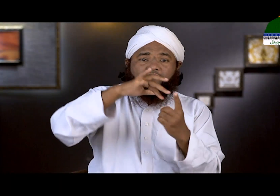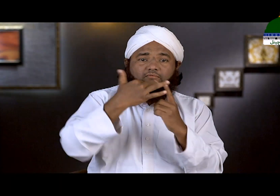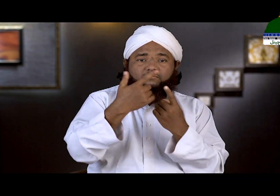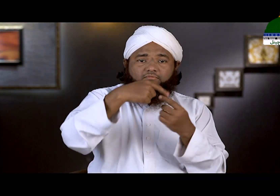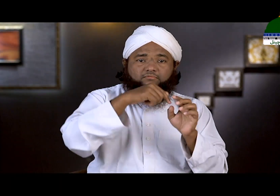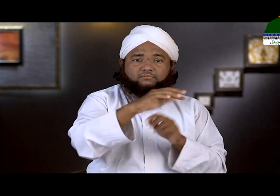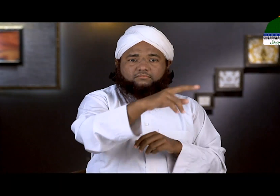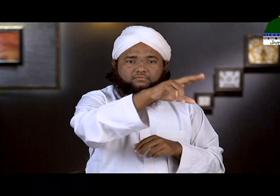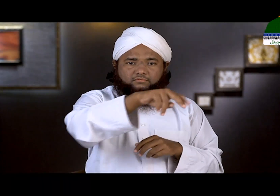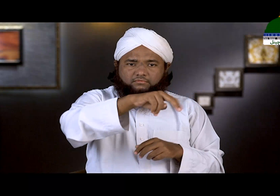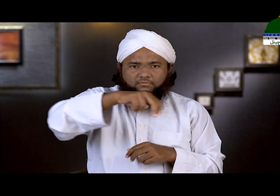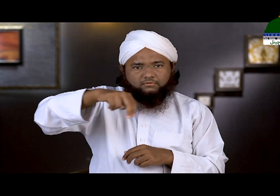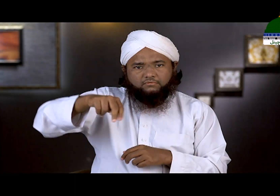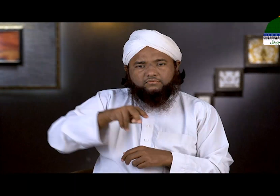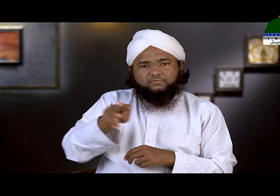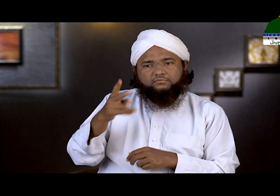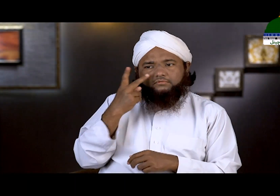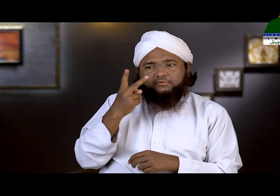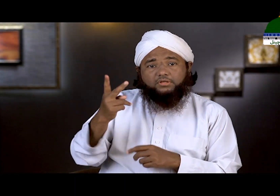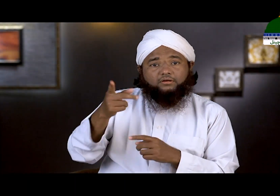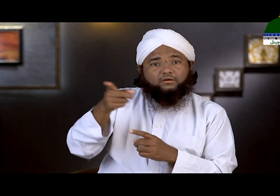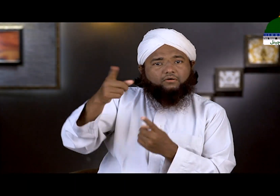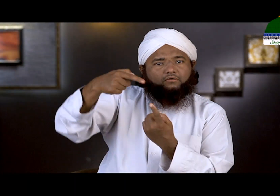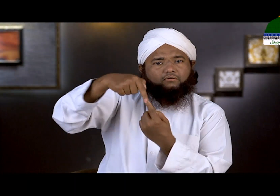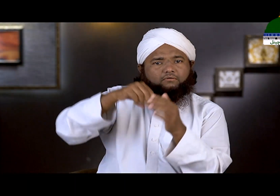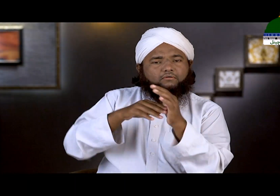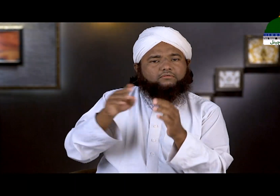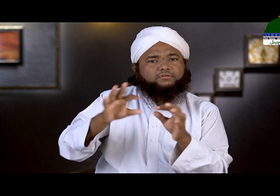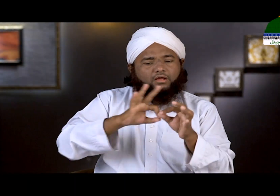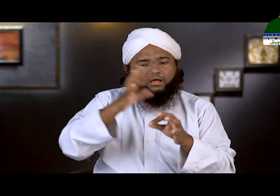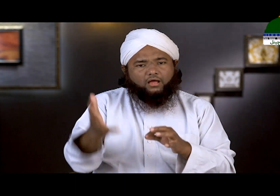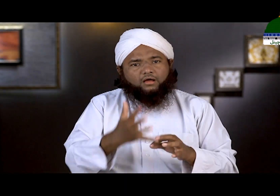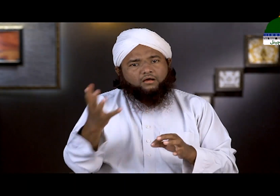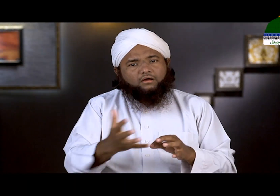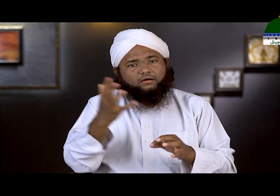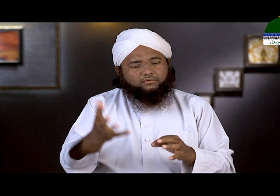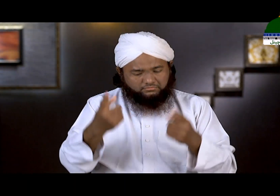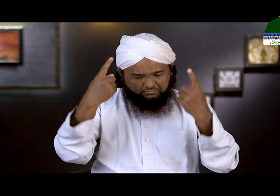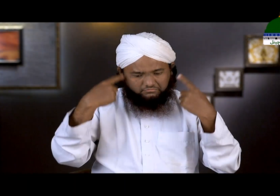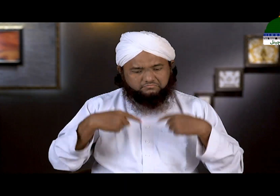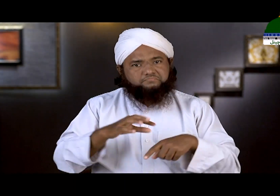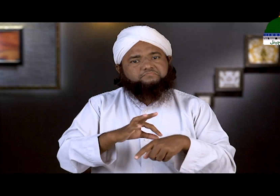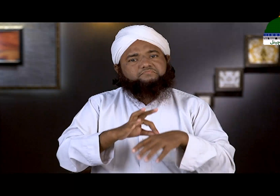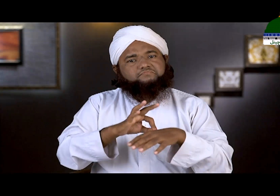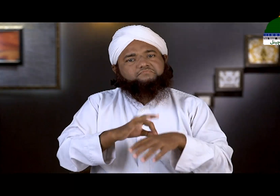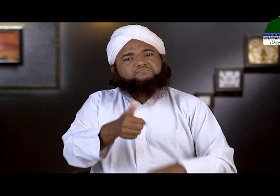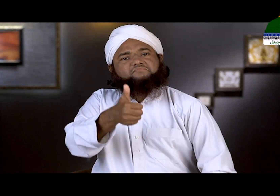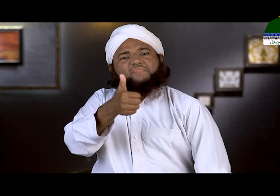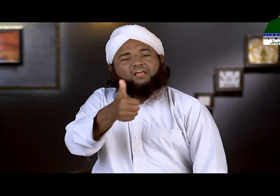علیہ واپس آئے تو دیکھا عبداللہ شاہ رحمت اللہ علیہ بھٹی کے اندر کھڑے ہیں، آگ خوب بھڑک رہی ہے، مگر عبداللہ